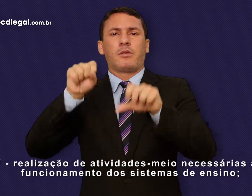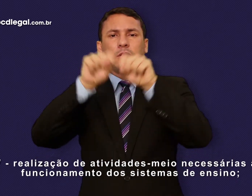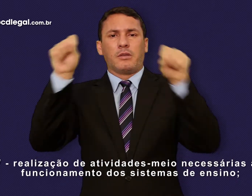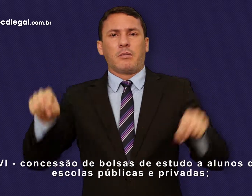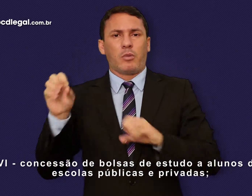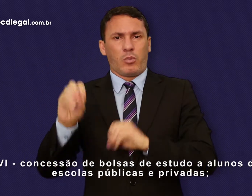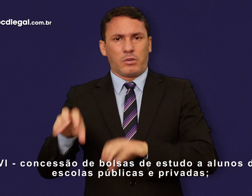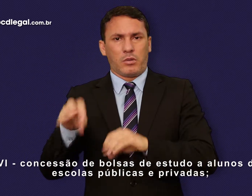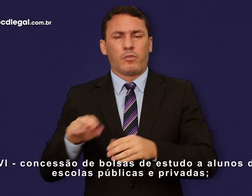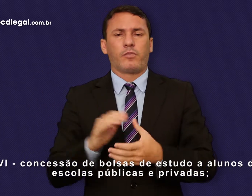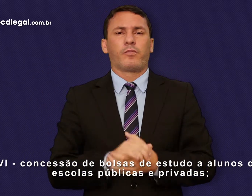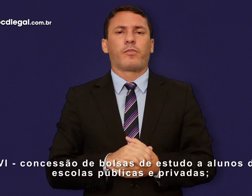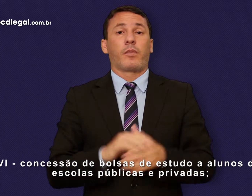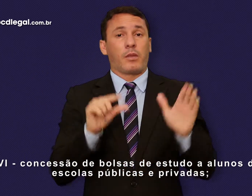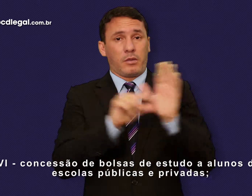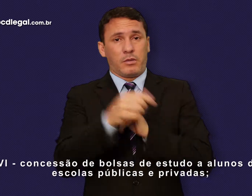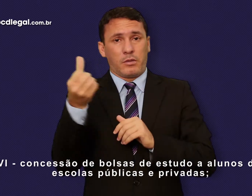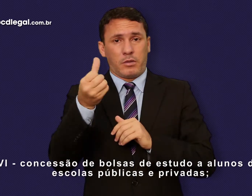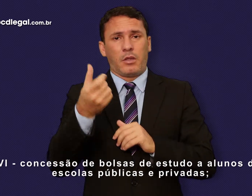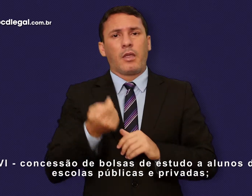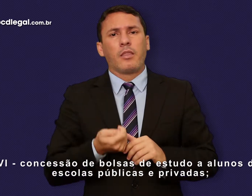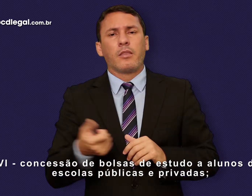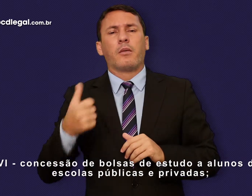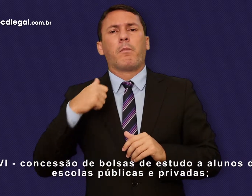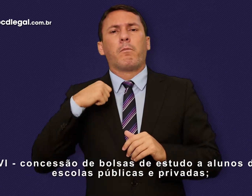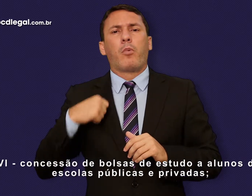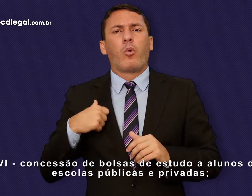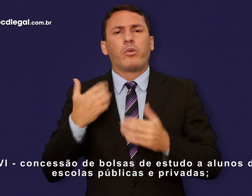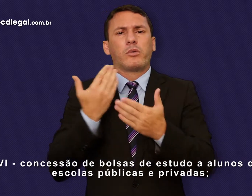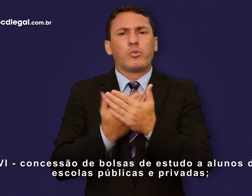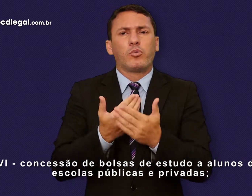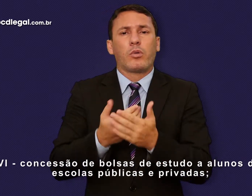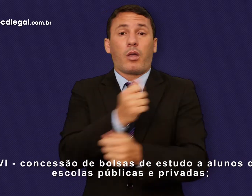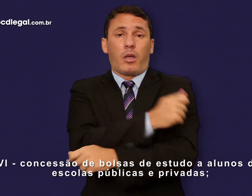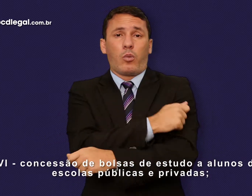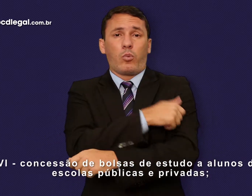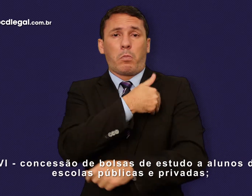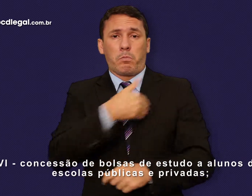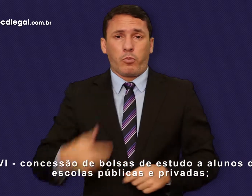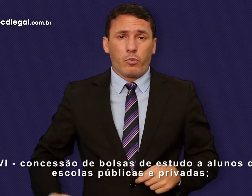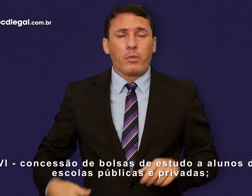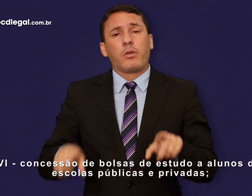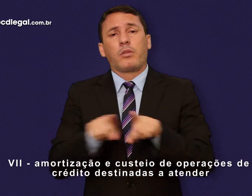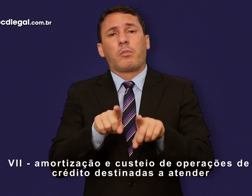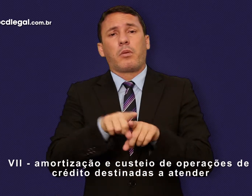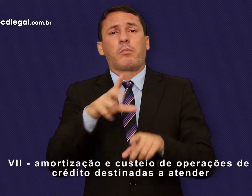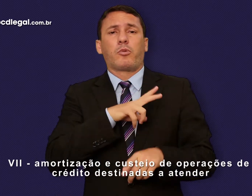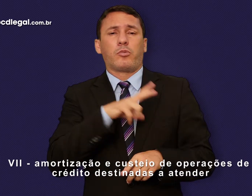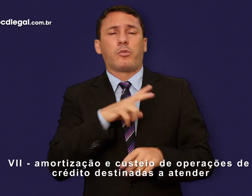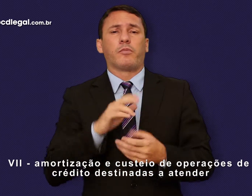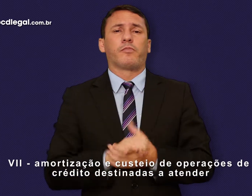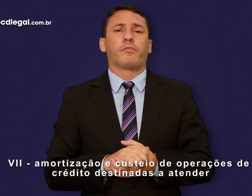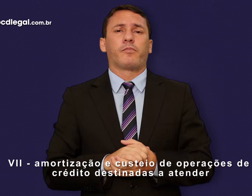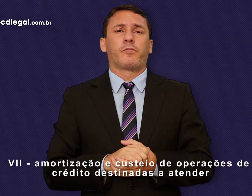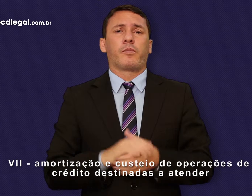ensino. Inciso 6. Concessão de bolsas de estudo a alunos de escolas públicas e privadas. Inciso 7.